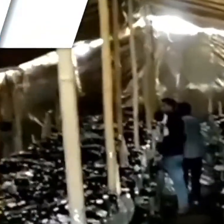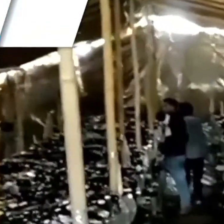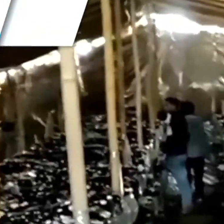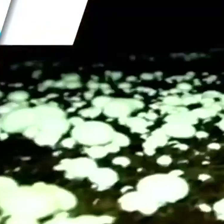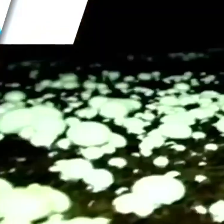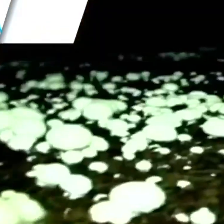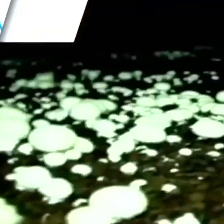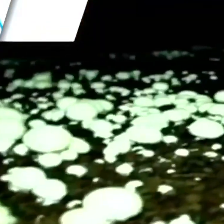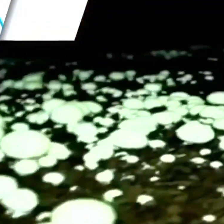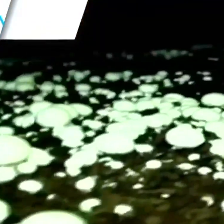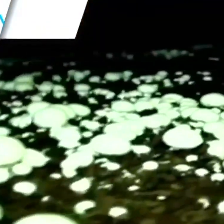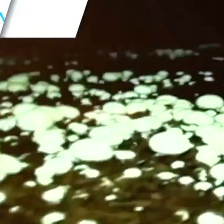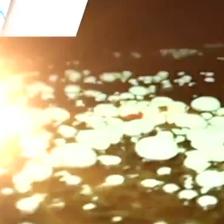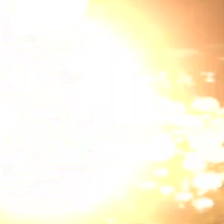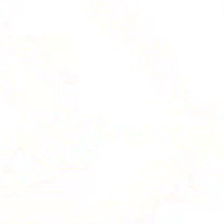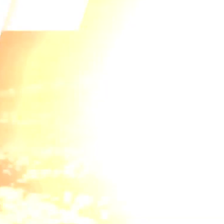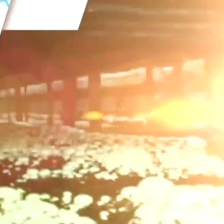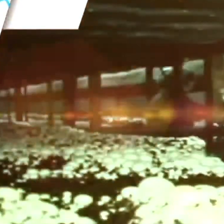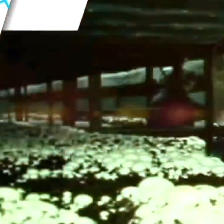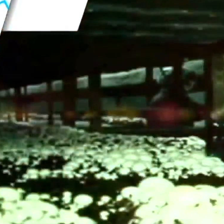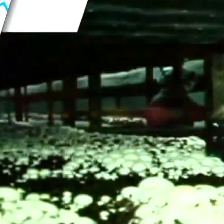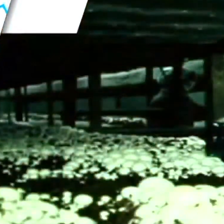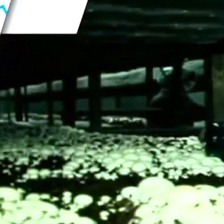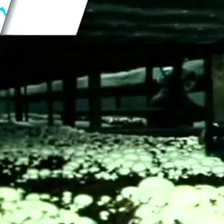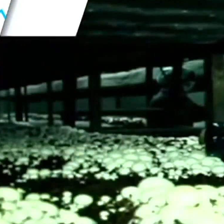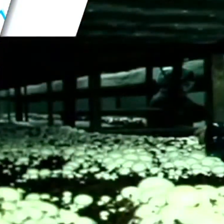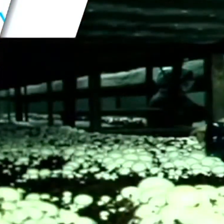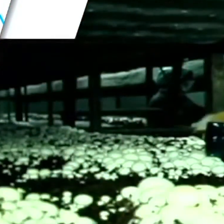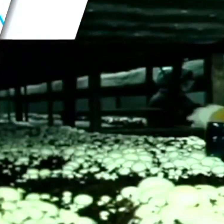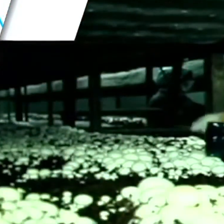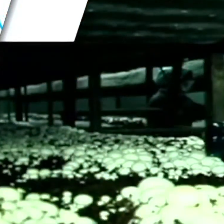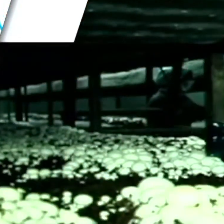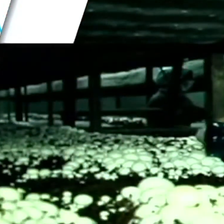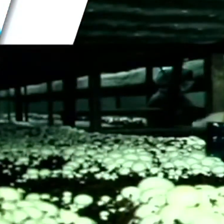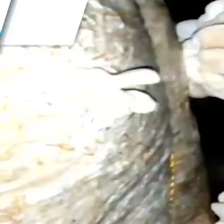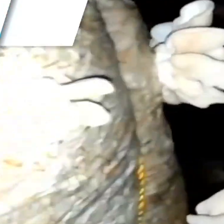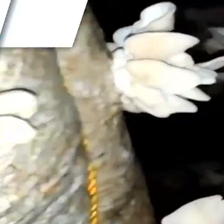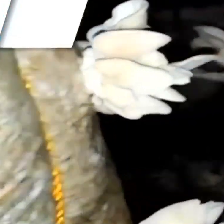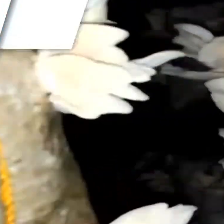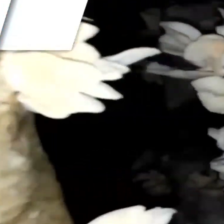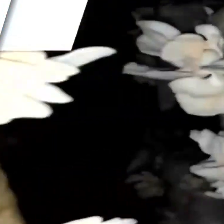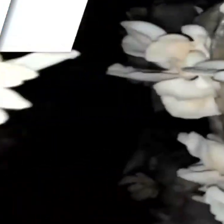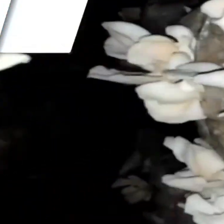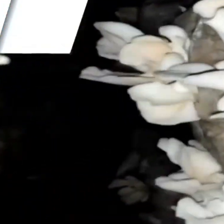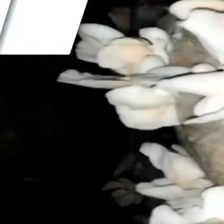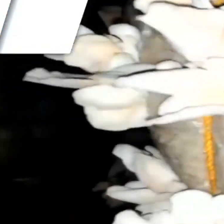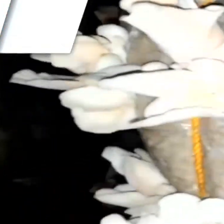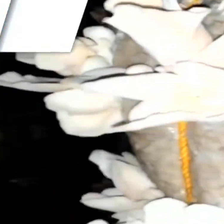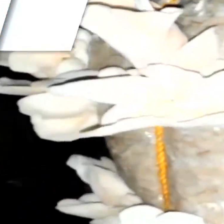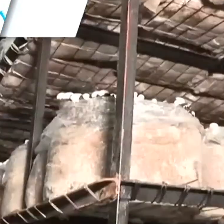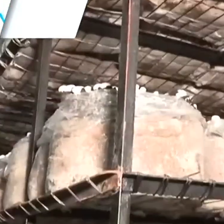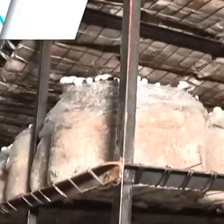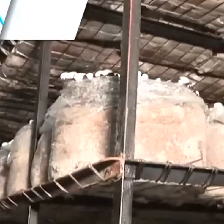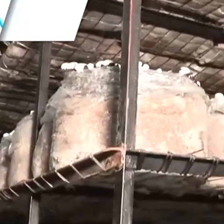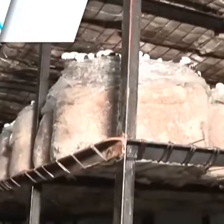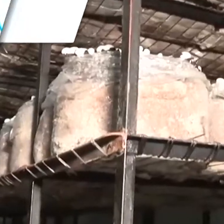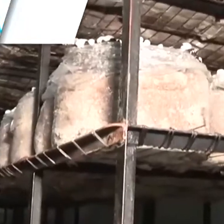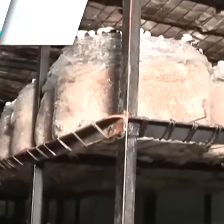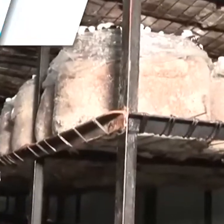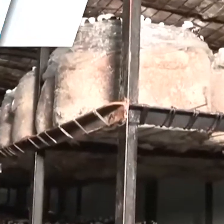कर सामने आया है। मशरूम की खेती बेहतर कमाई का एक बहुत अच्छा विकल्प है। कम जगह और कम लागत